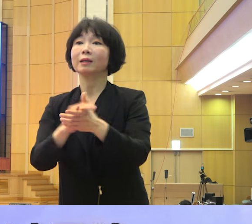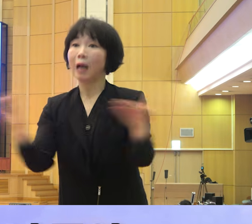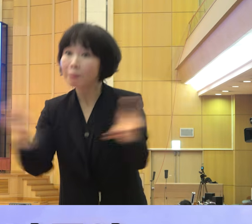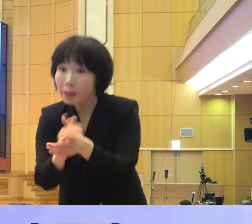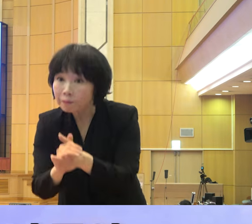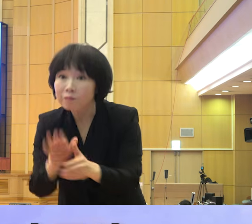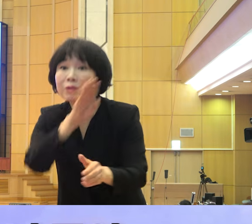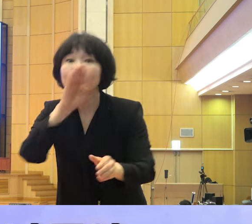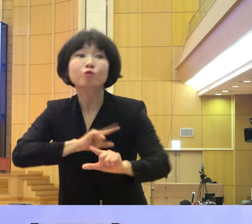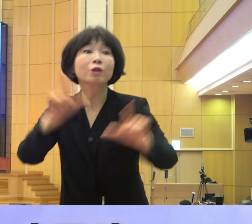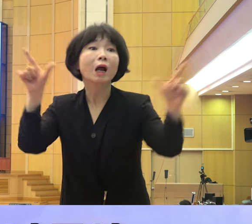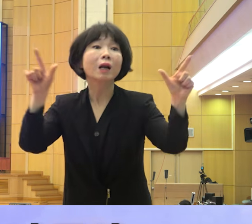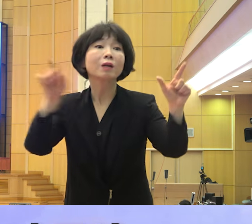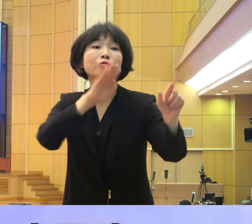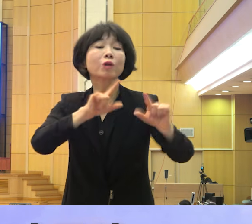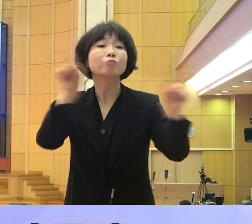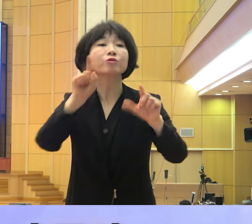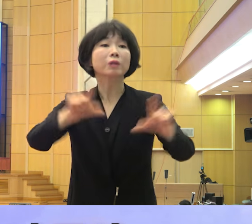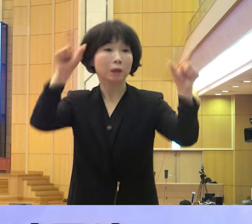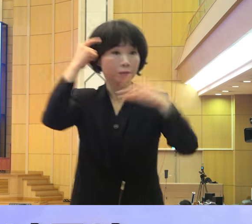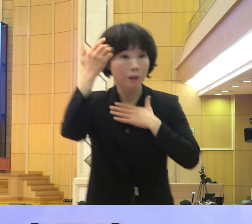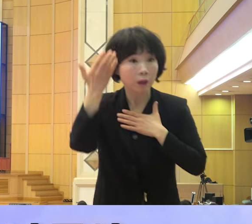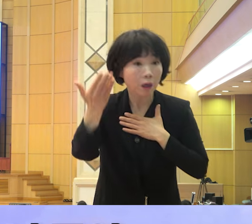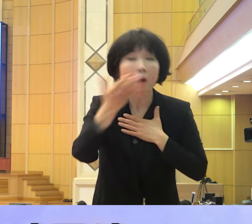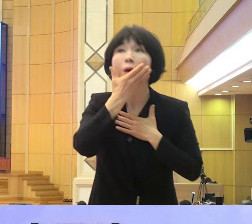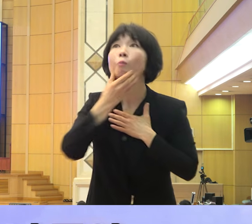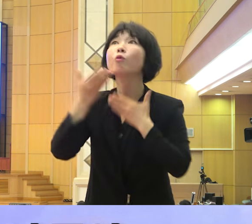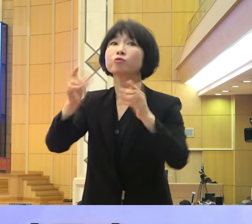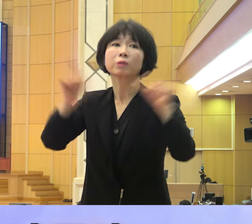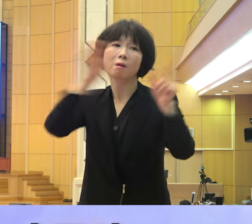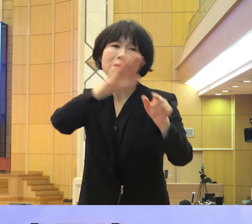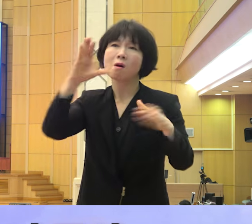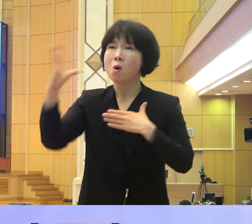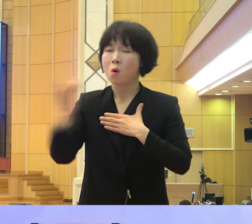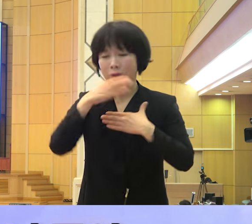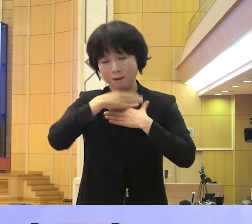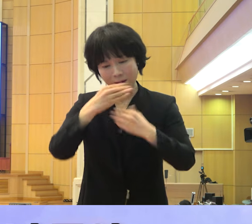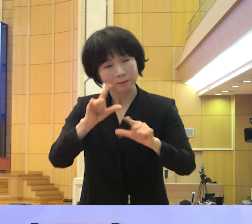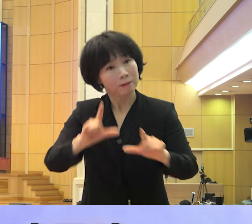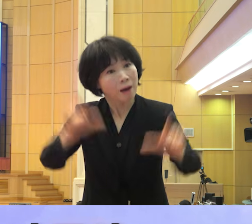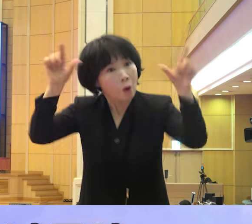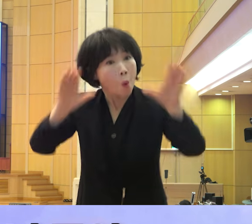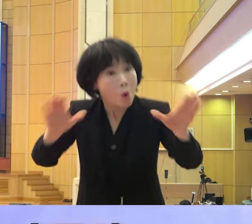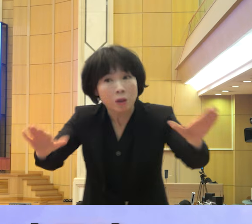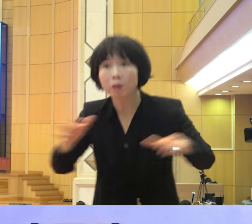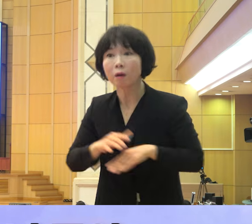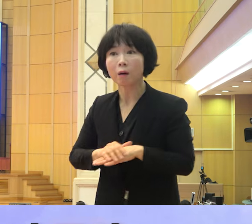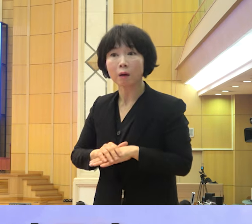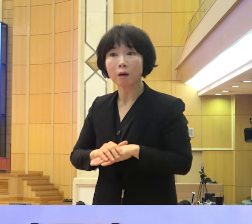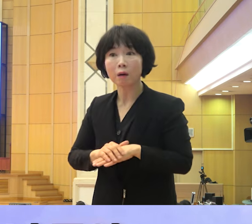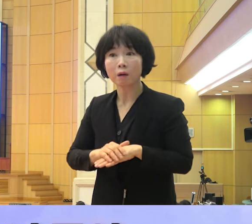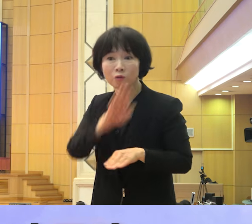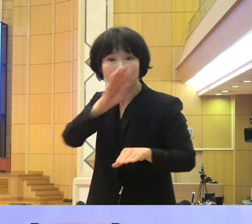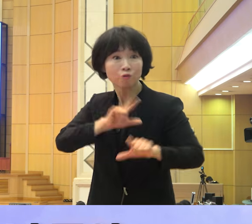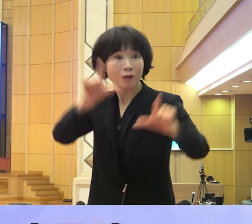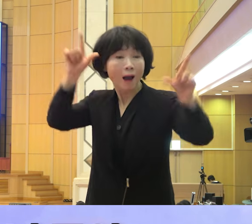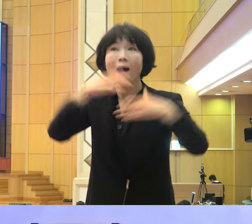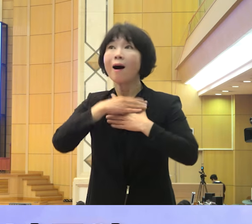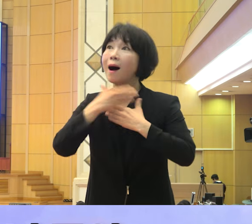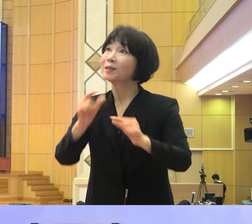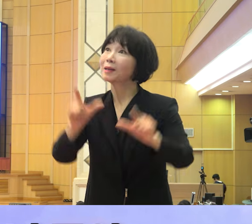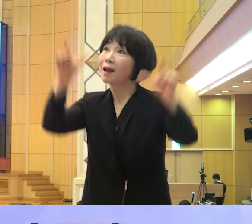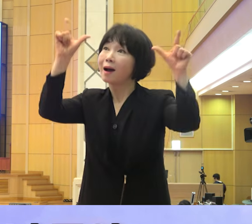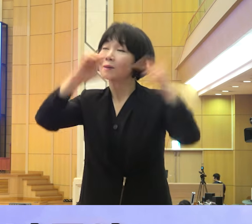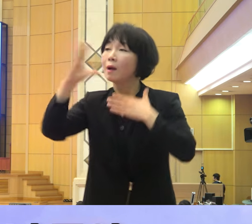하나님 편에서는 우리들에게 복 주시는 날이고, 우리가 주님 앞에 와서 안식일을 어떻게